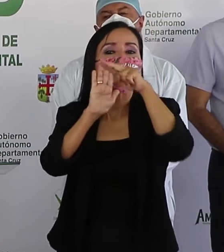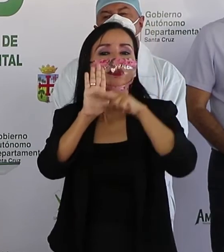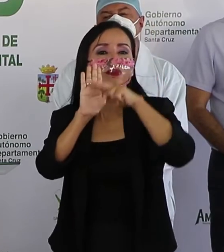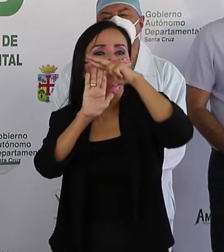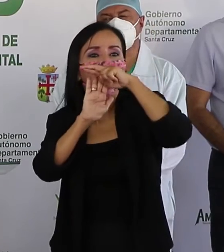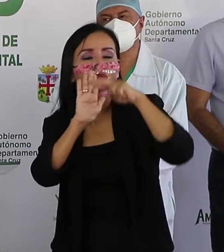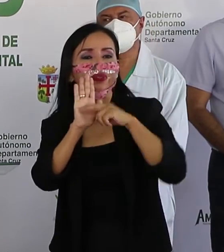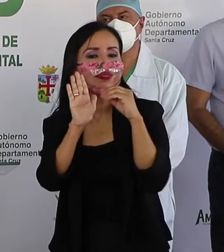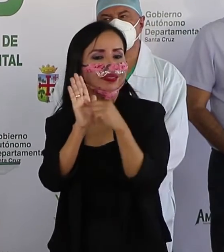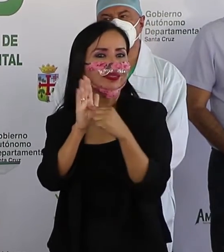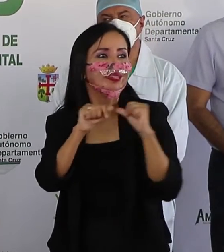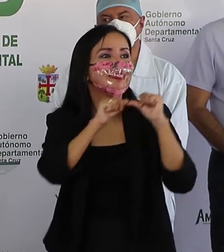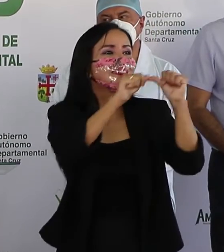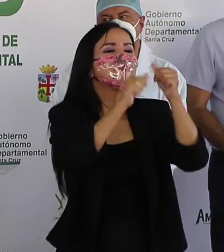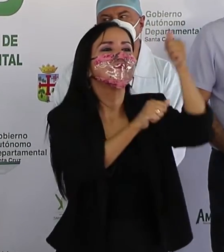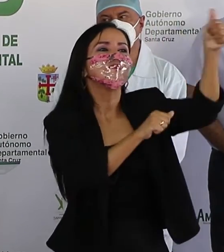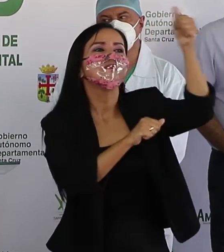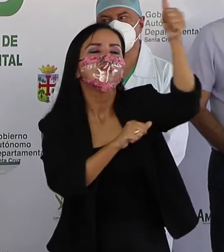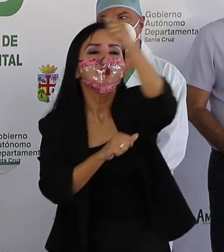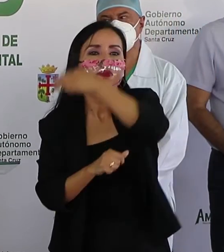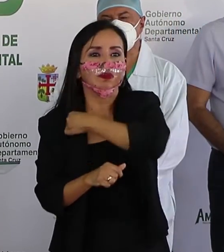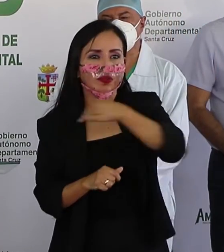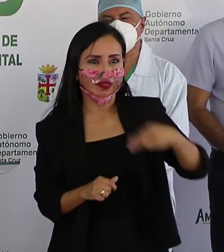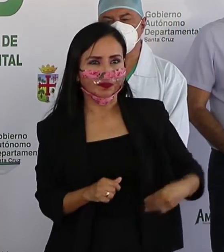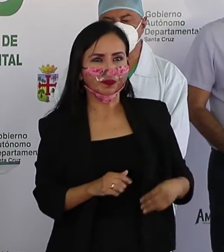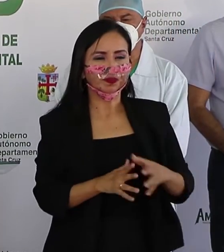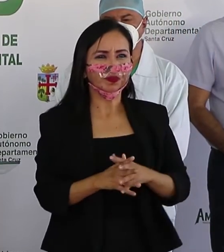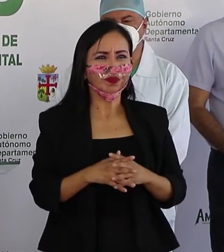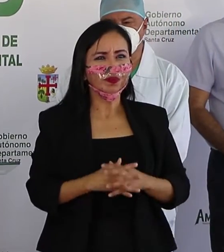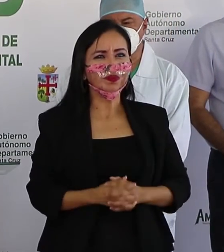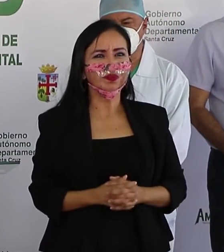normativa vigente en cada municipio.